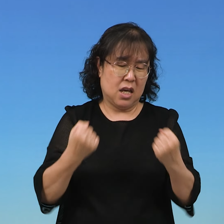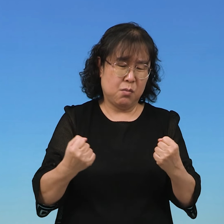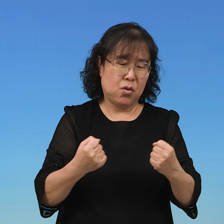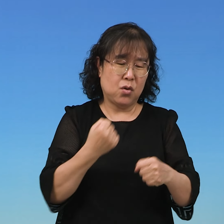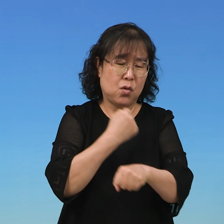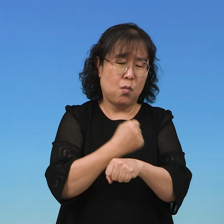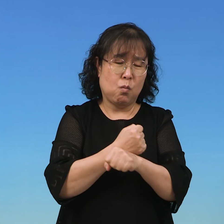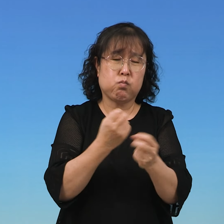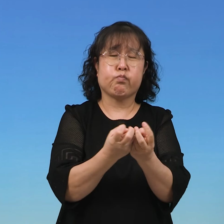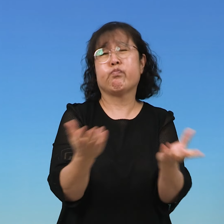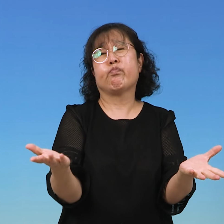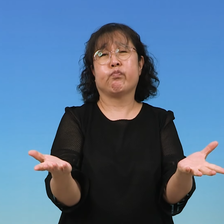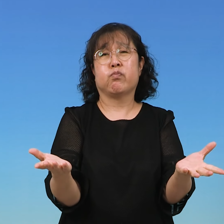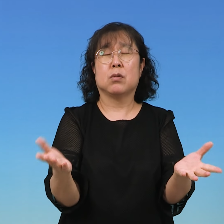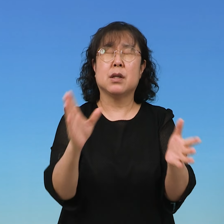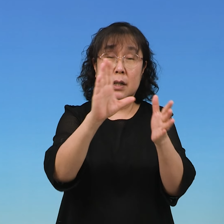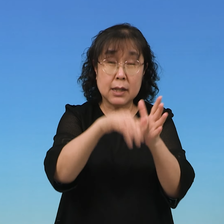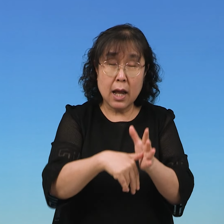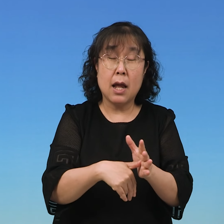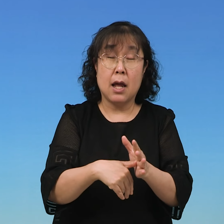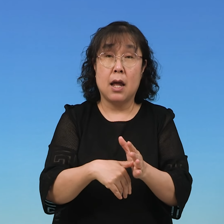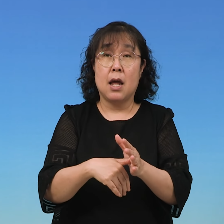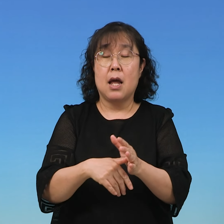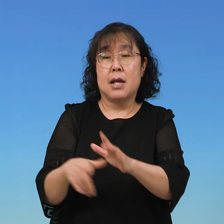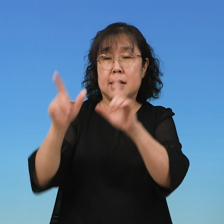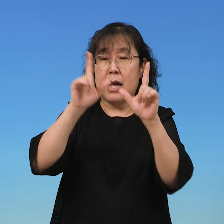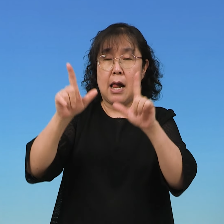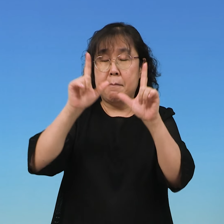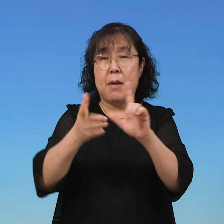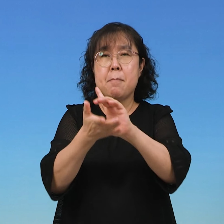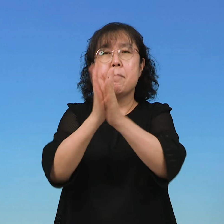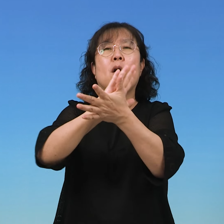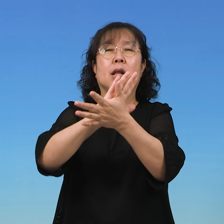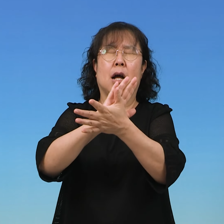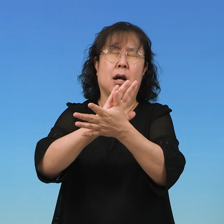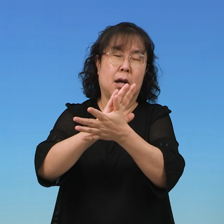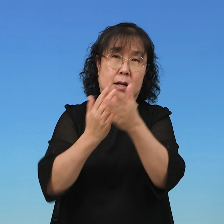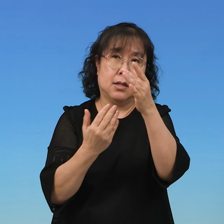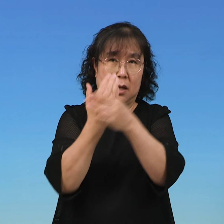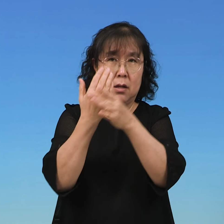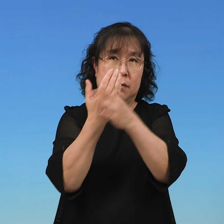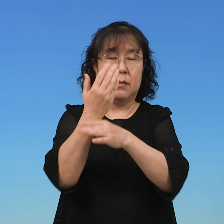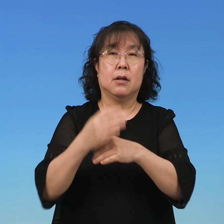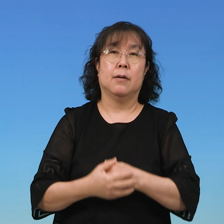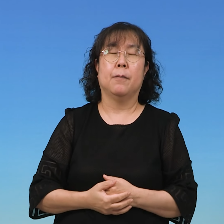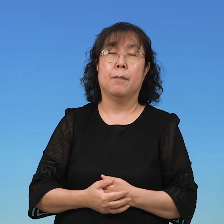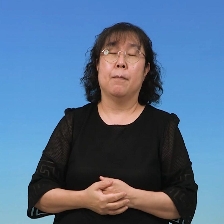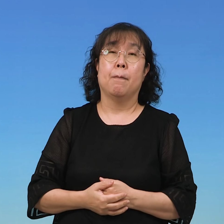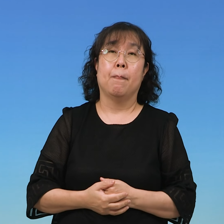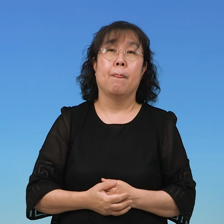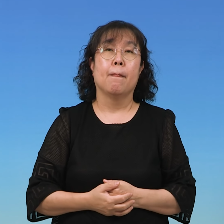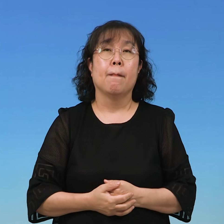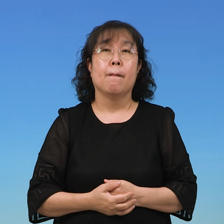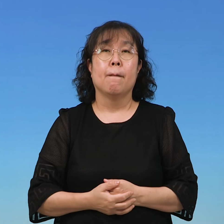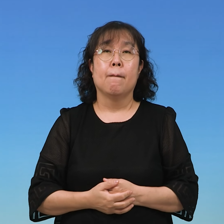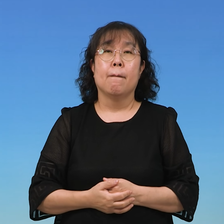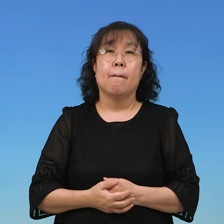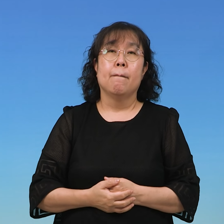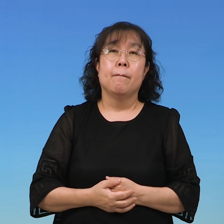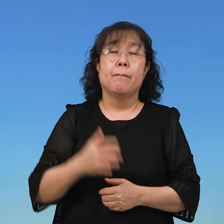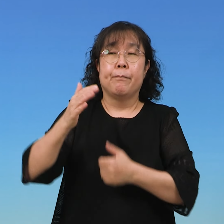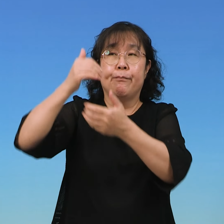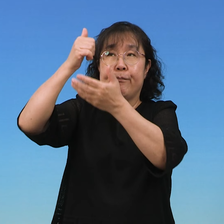무기력한 상황, 눈 감고 있을 때 야곱의 인생의 변화와 놀라운 역사는 그때 다 일어난 거 아닙니까? 내가